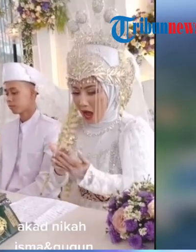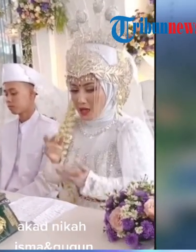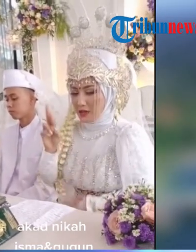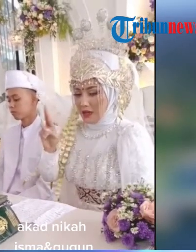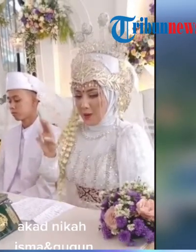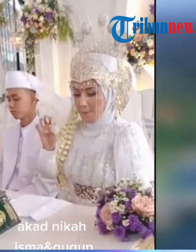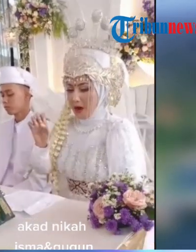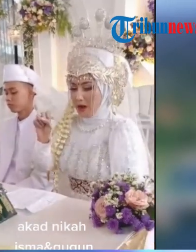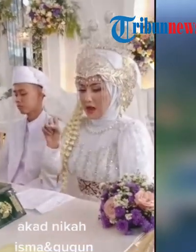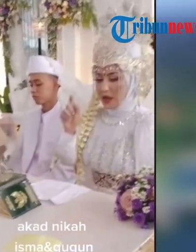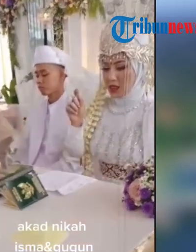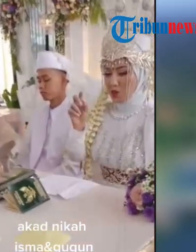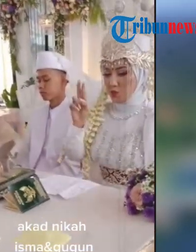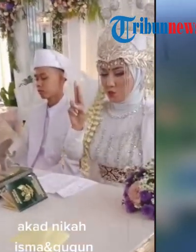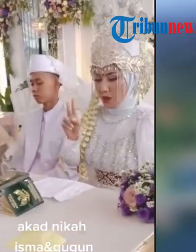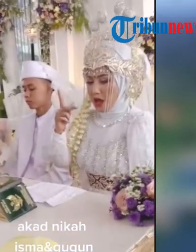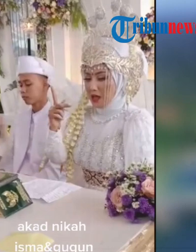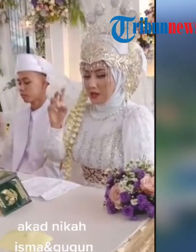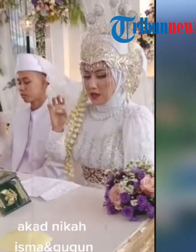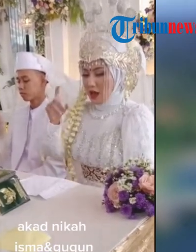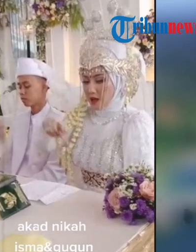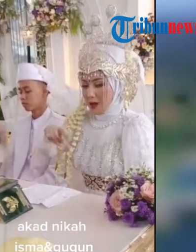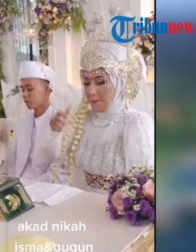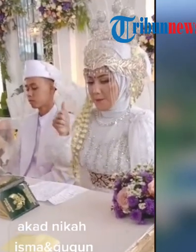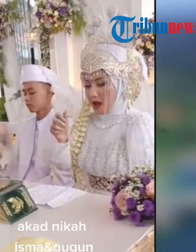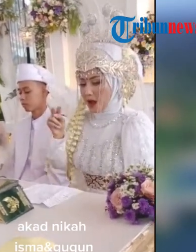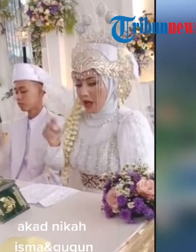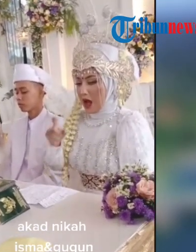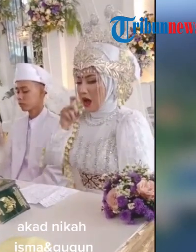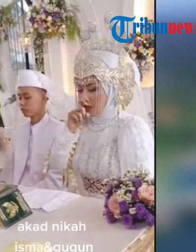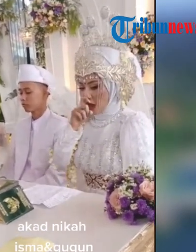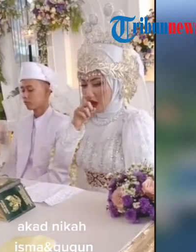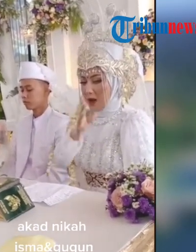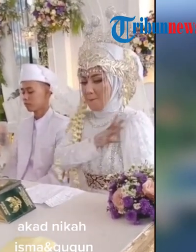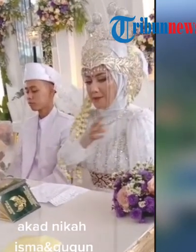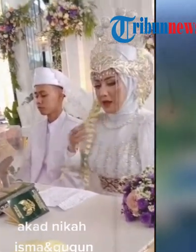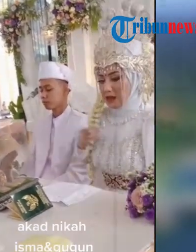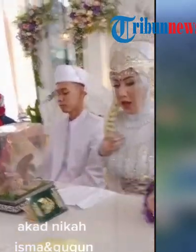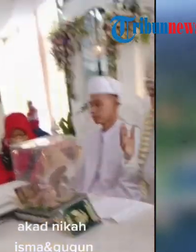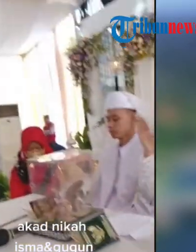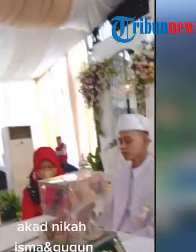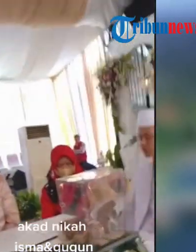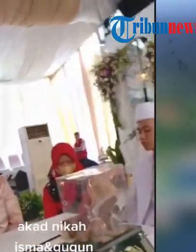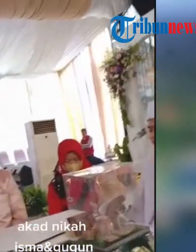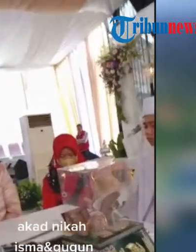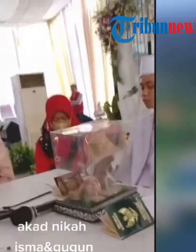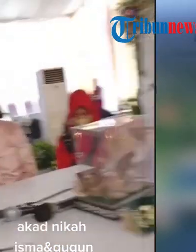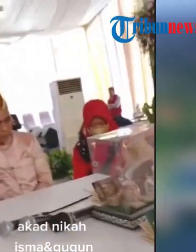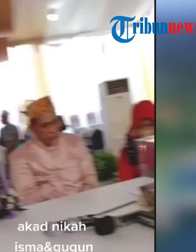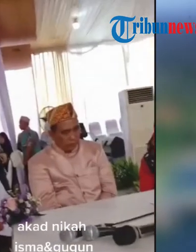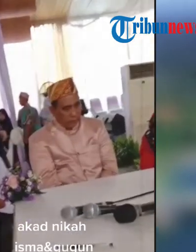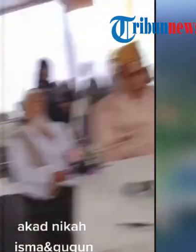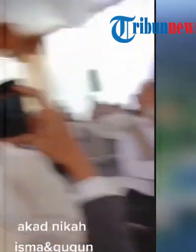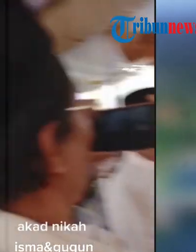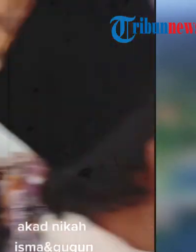pria. Dengan mas kawin 20 gram mas tersebut dibayar tunai. Momen ininya tanya bukan cuma membuat harup